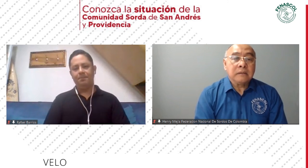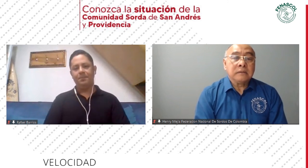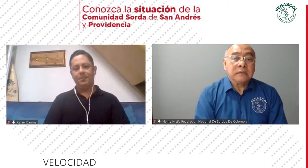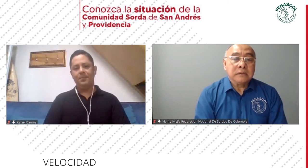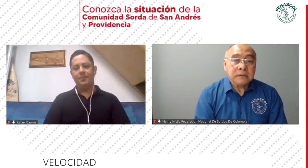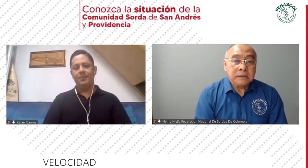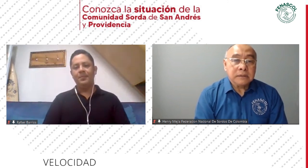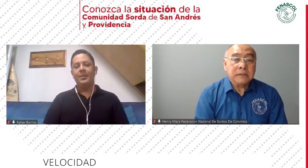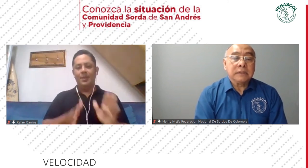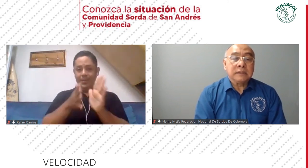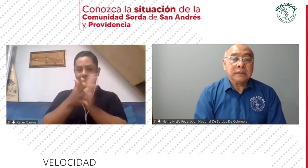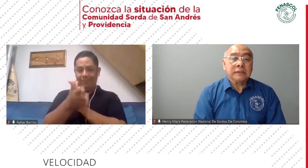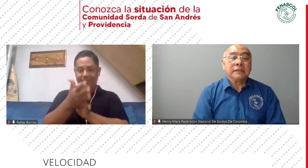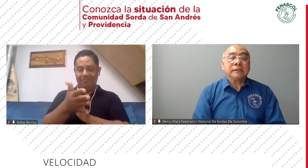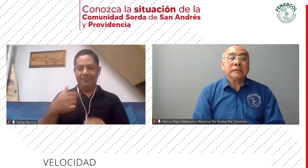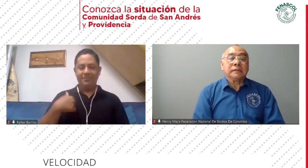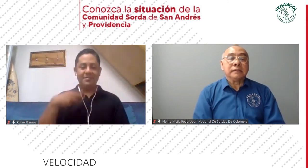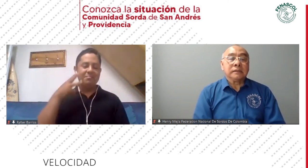velocidad